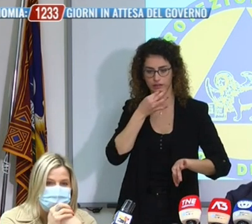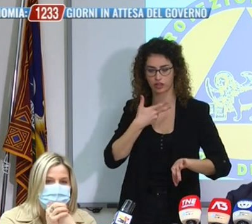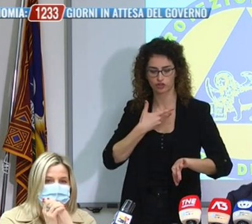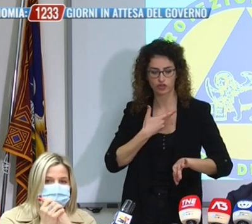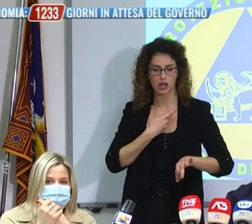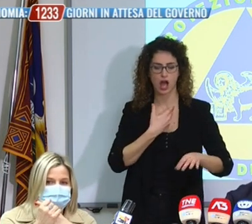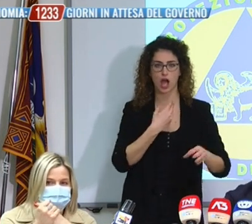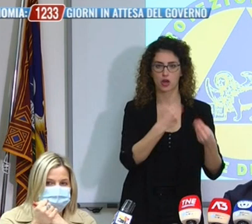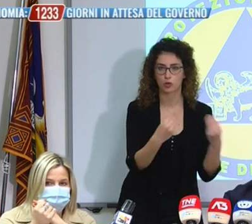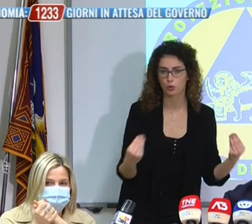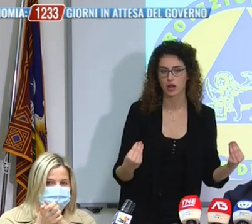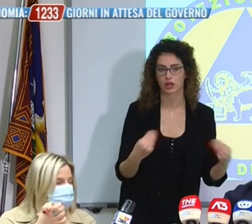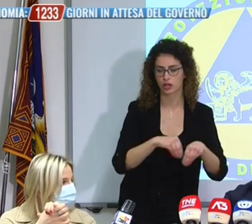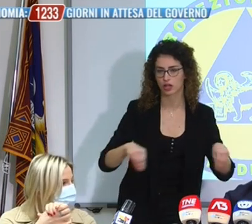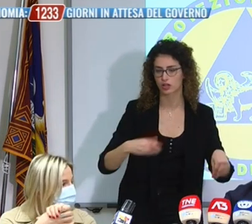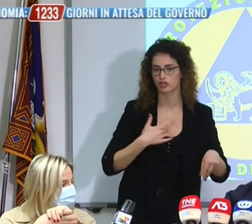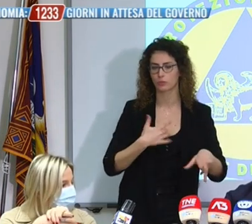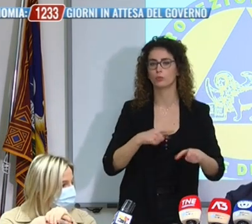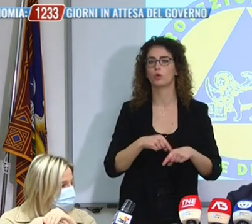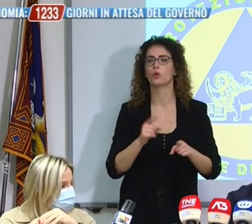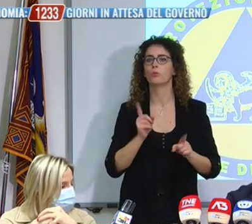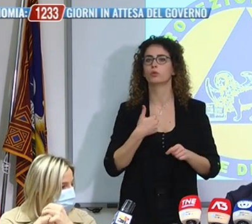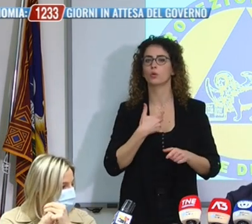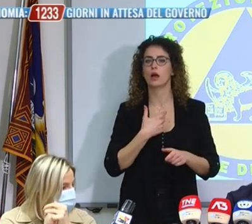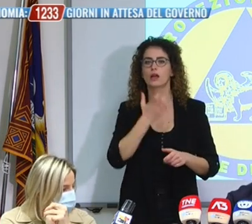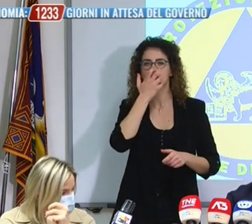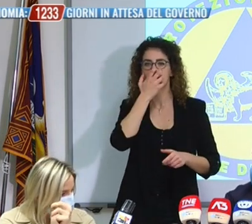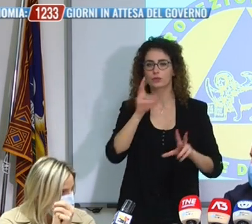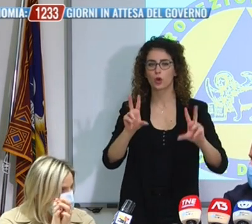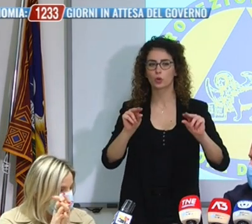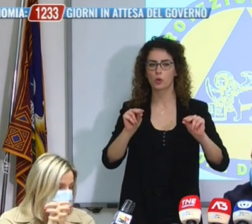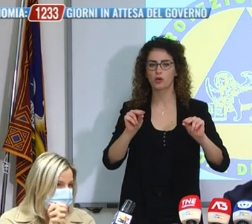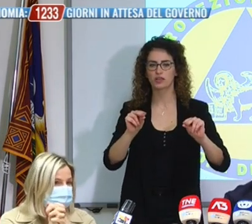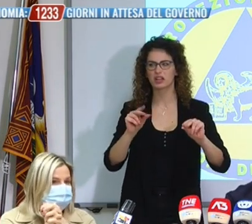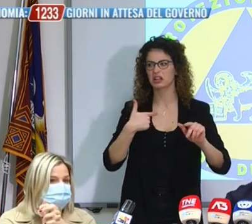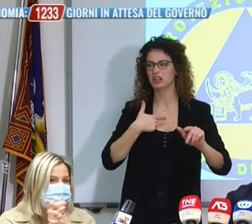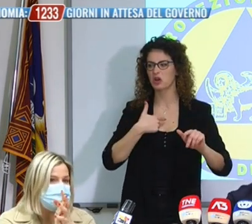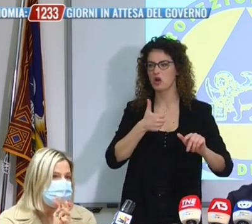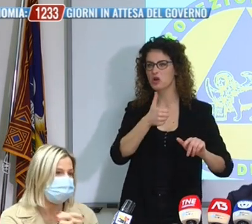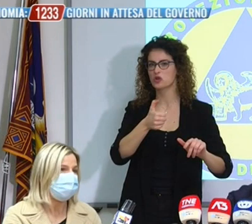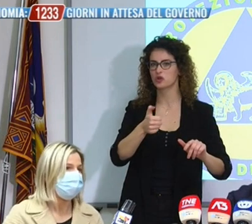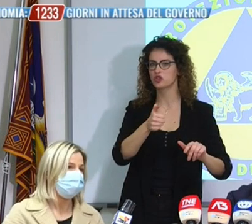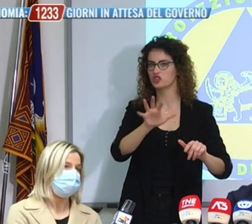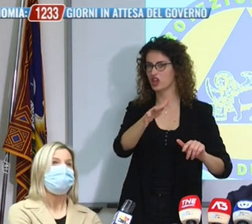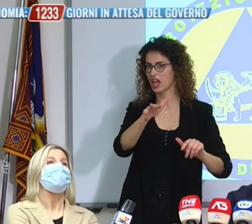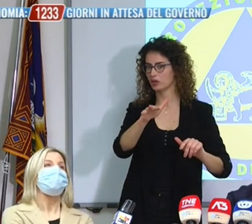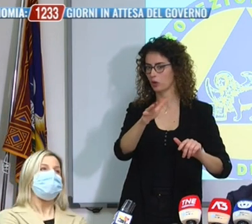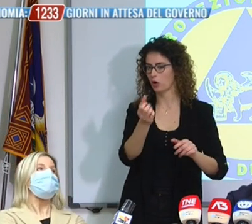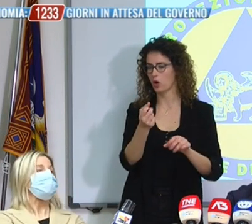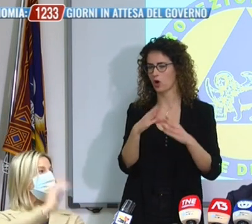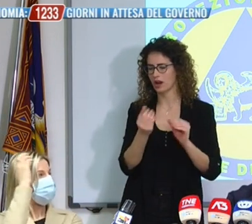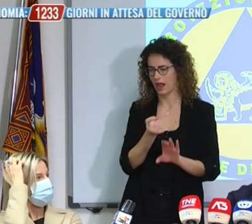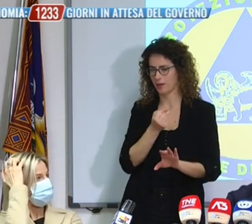e tutto. Peraltro abbiamo anche portato a casa un centinaio di nuovi respiratori, forse un mese e mezzo fa, un mese fa, prima di